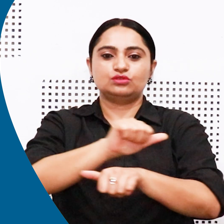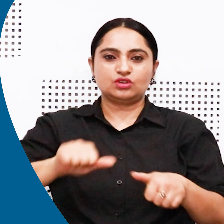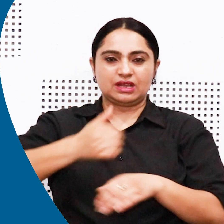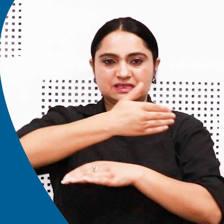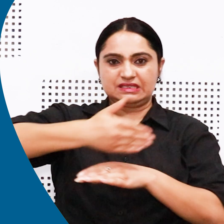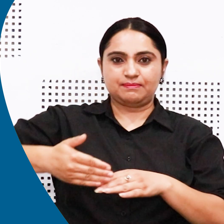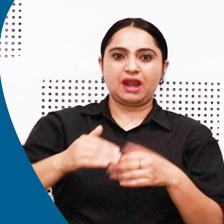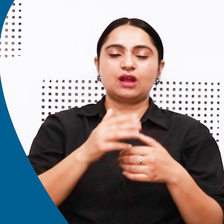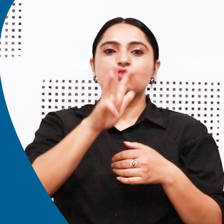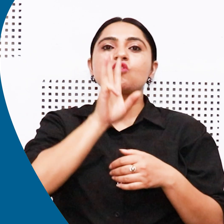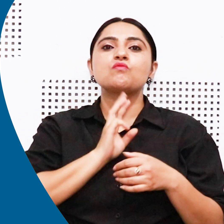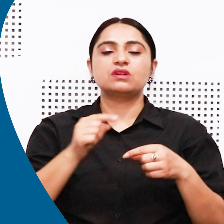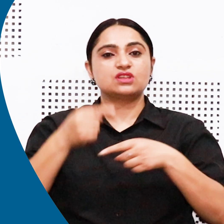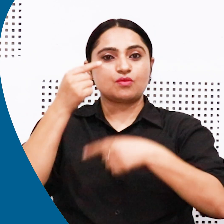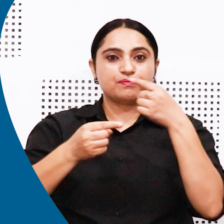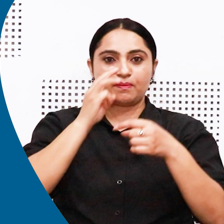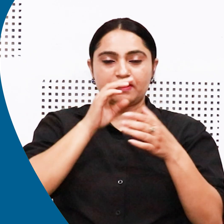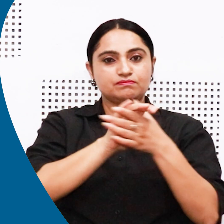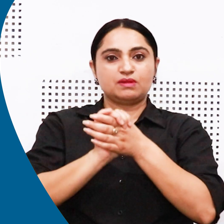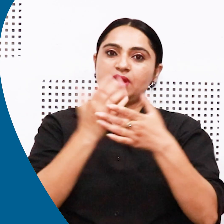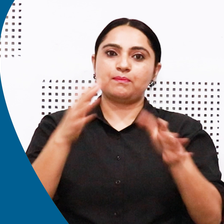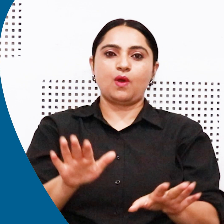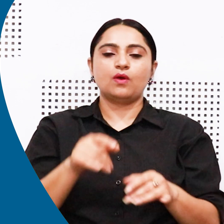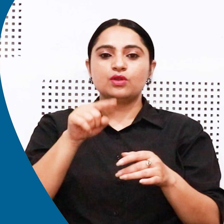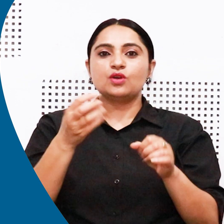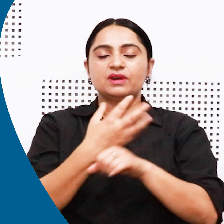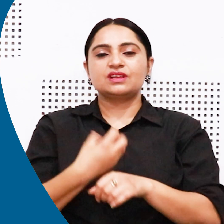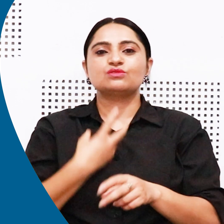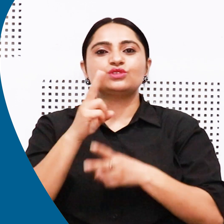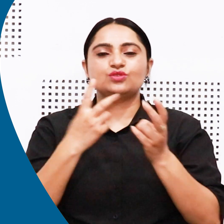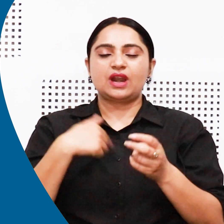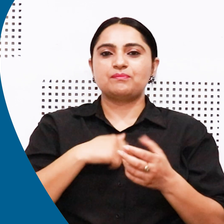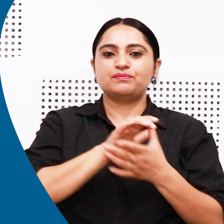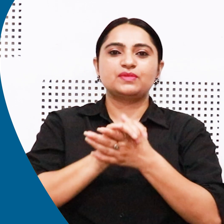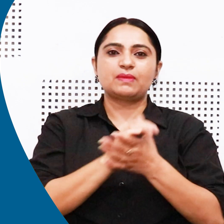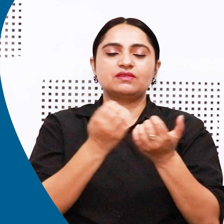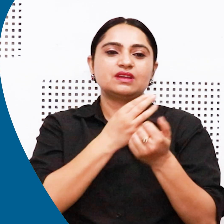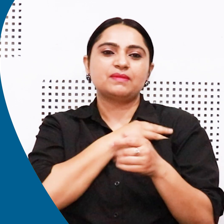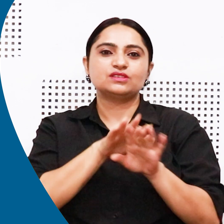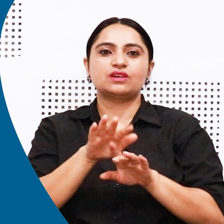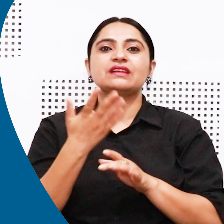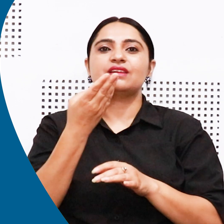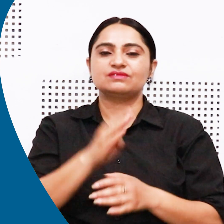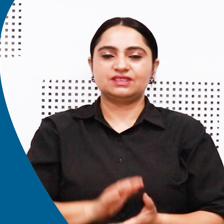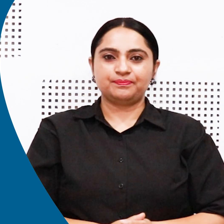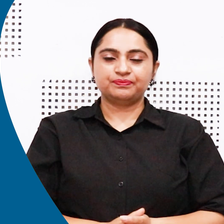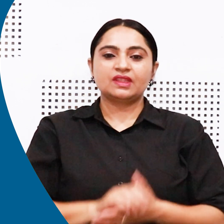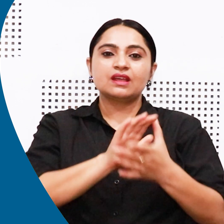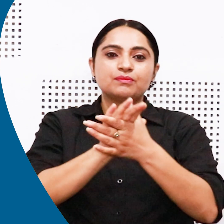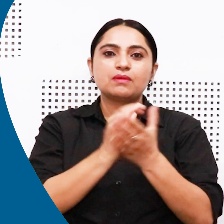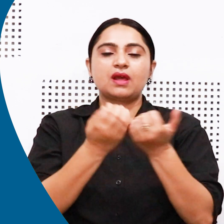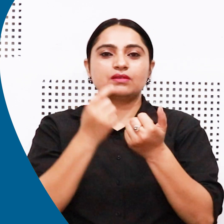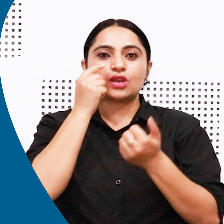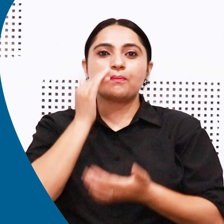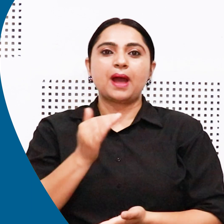बारेको 9 वर्षदेखिको विवादमा मेलमिलाप भयो। यो भन्दा खुसीको कुरा हामी मेलमिलापकर्ताको लागि के हुन्छ र? मेलमिलापकर्ता